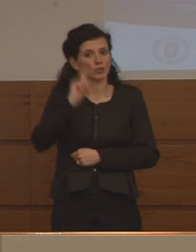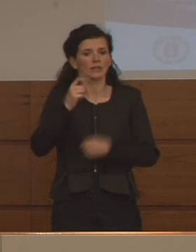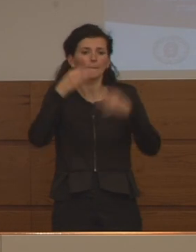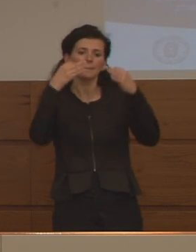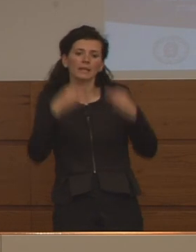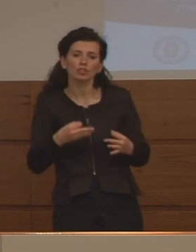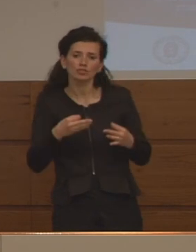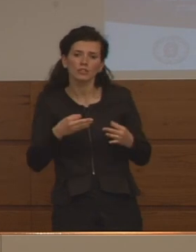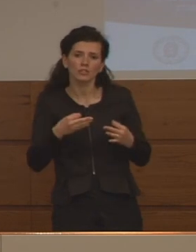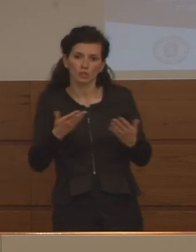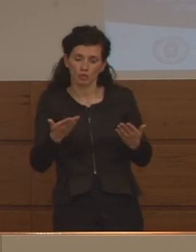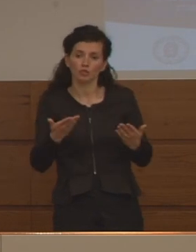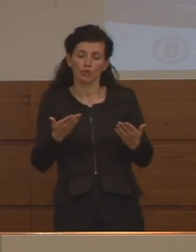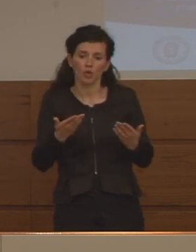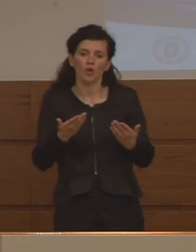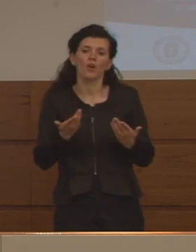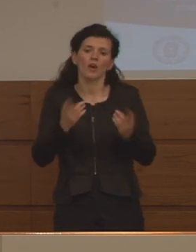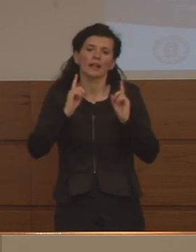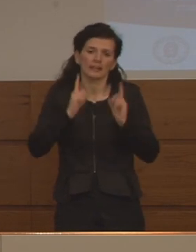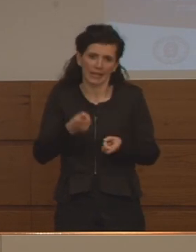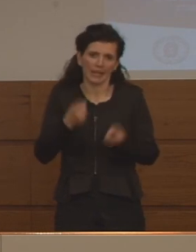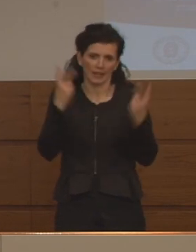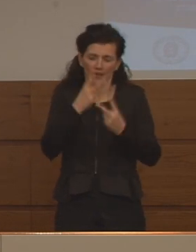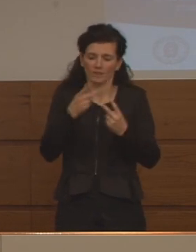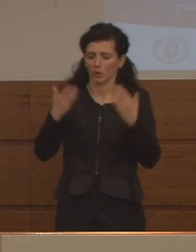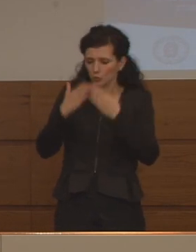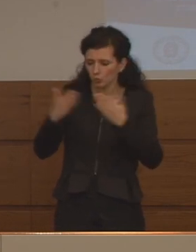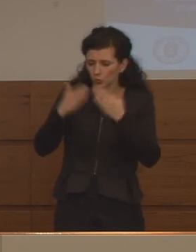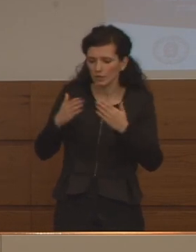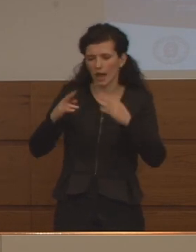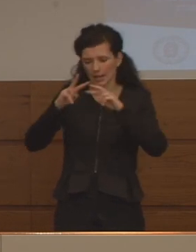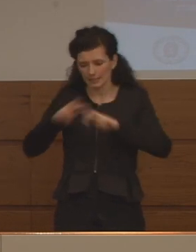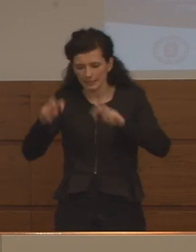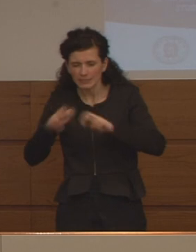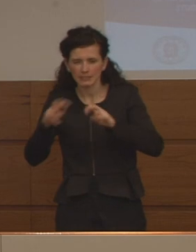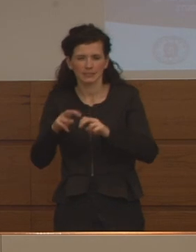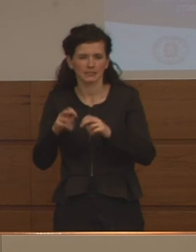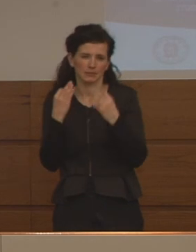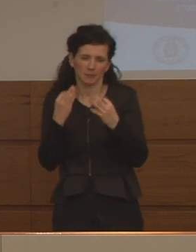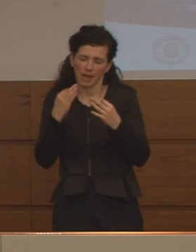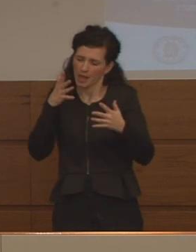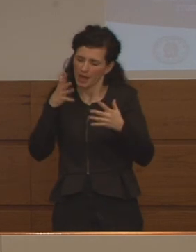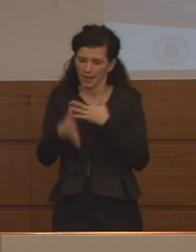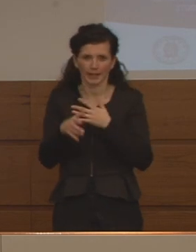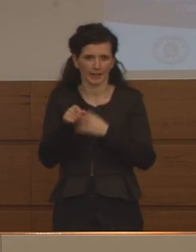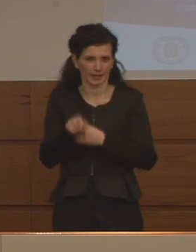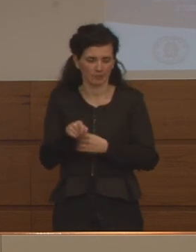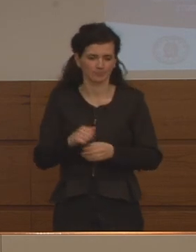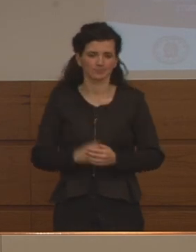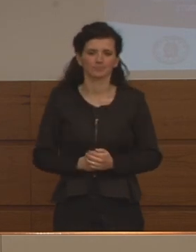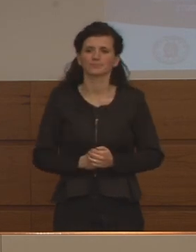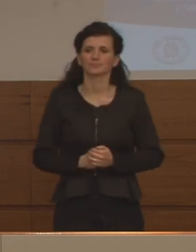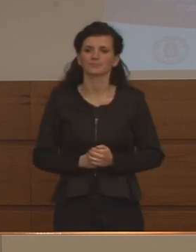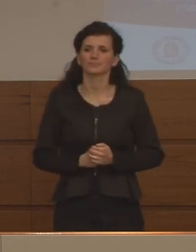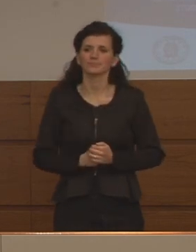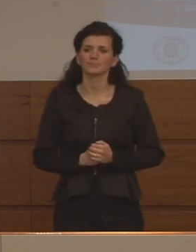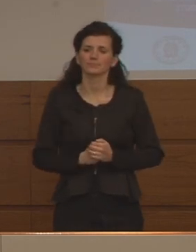divenire andrà investigato studiato accuratamente sul tema